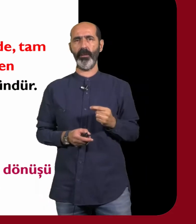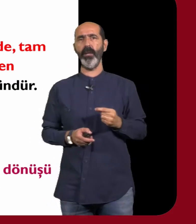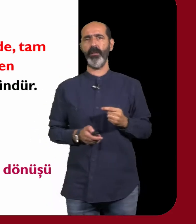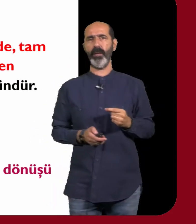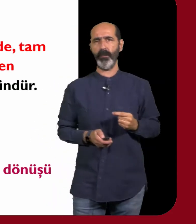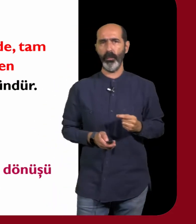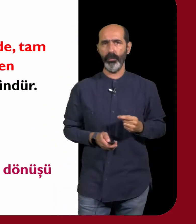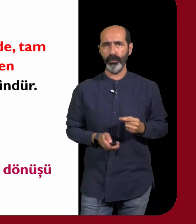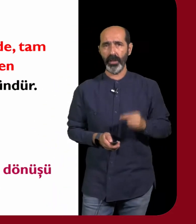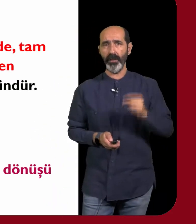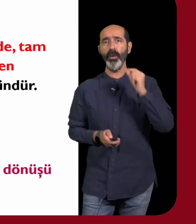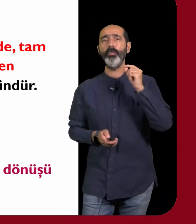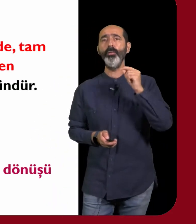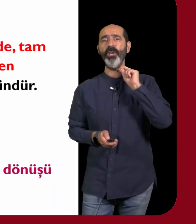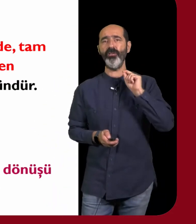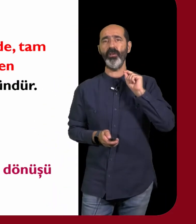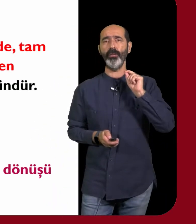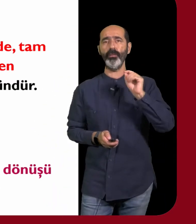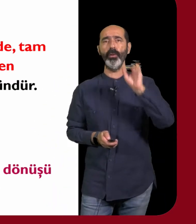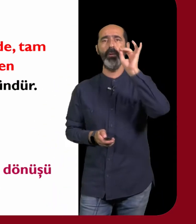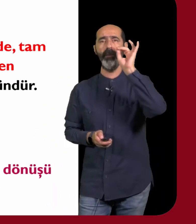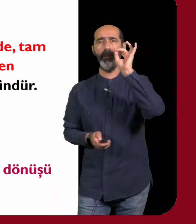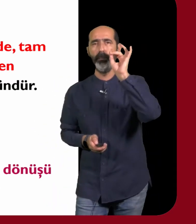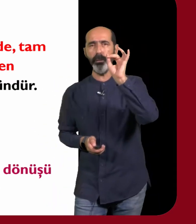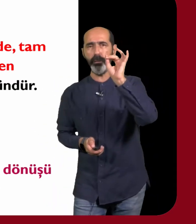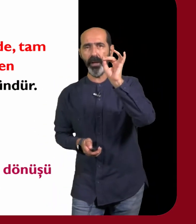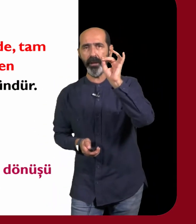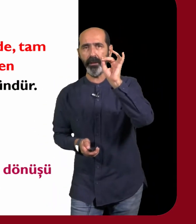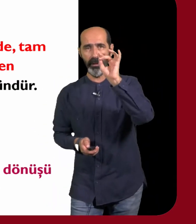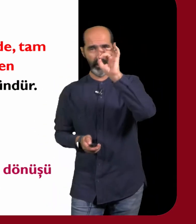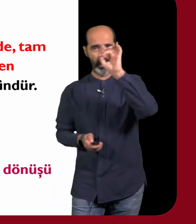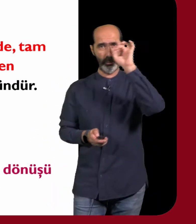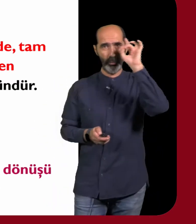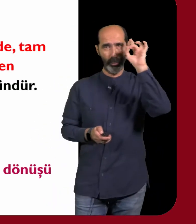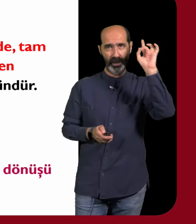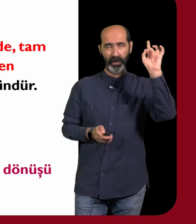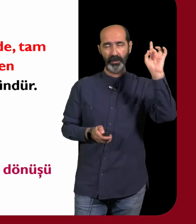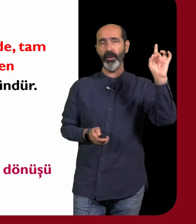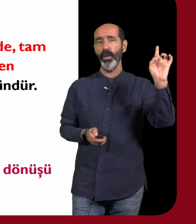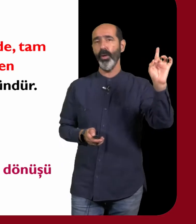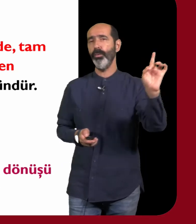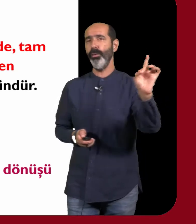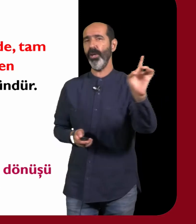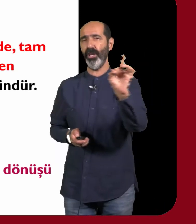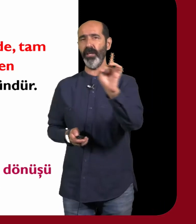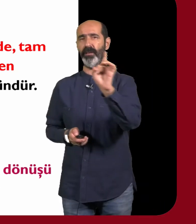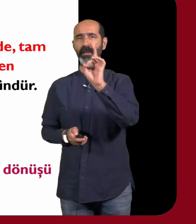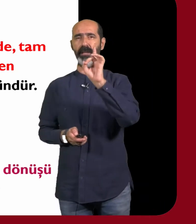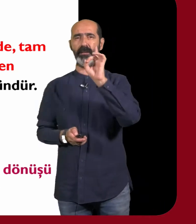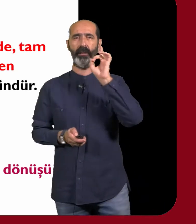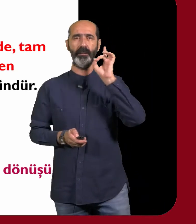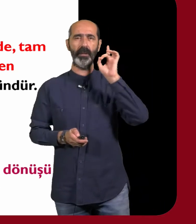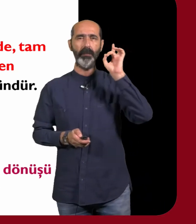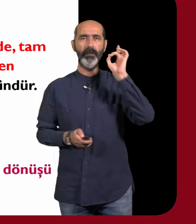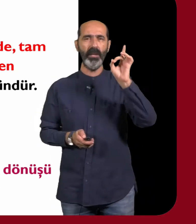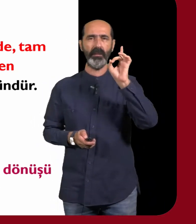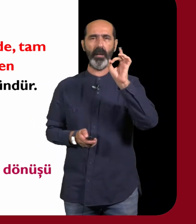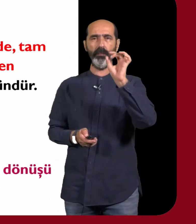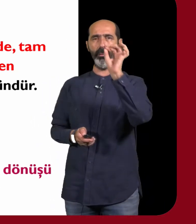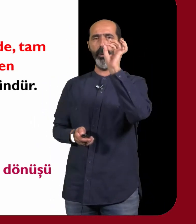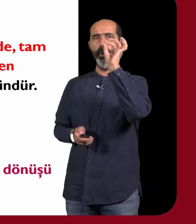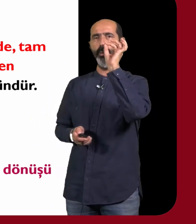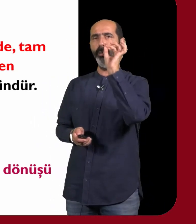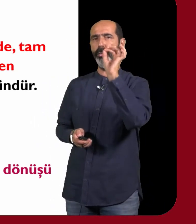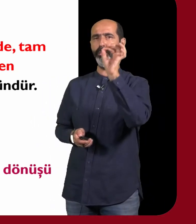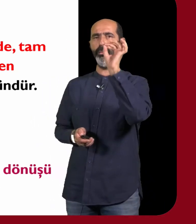yılı esasına göre takvimi oluştururken Güneş yapılıyor ve bu süre yani Dünyanın Güneş ekseni etrafındaki bir